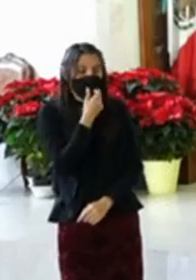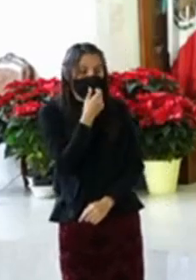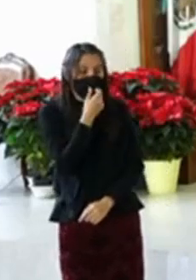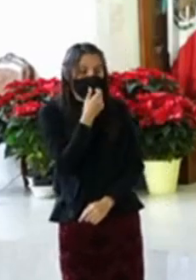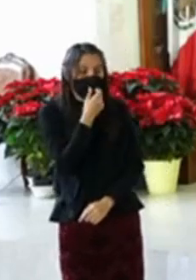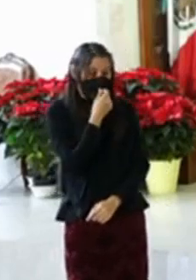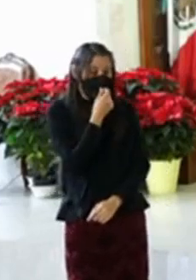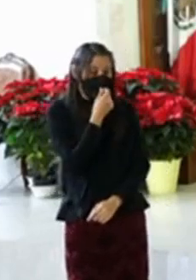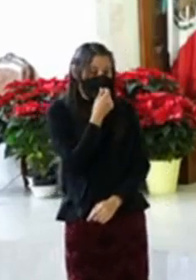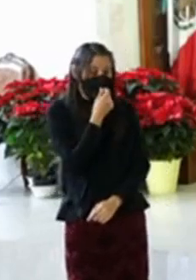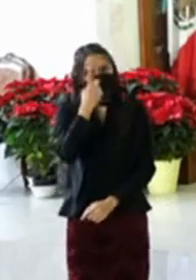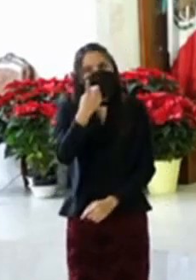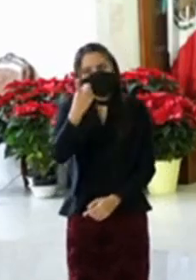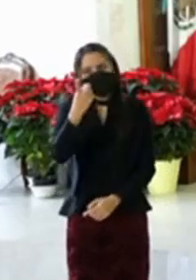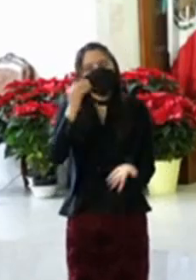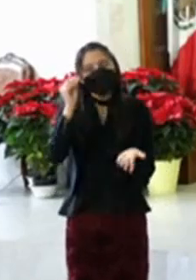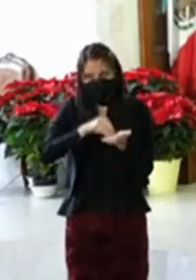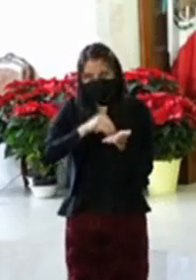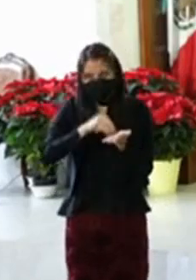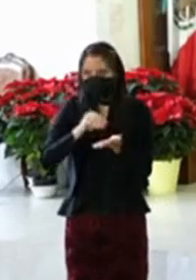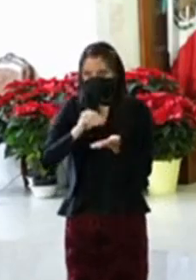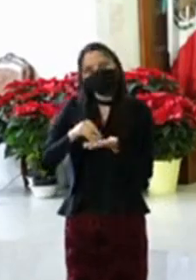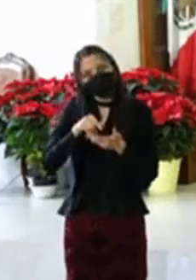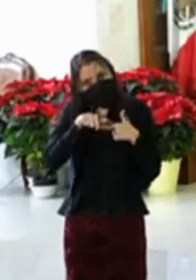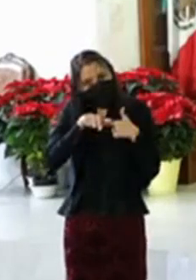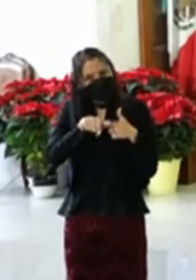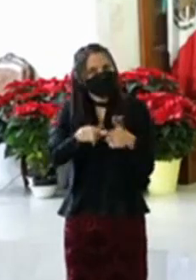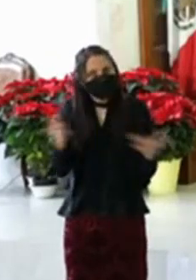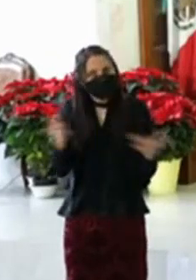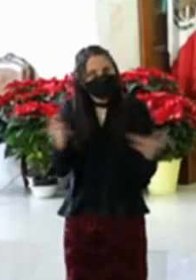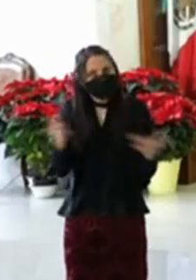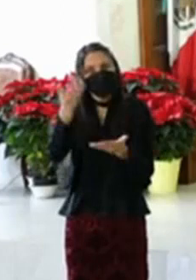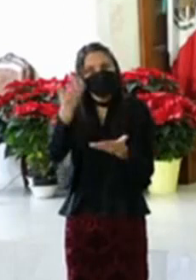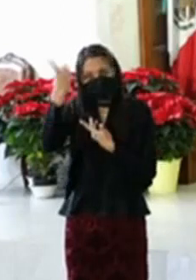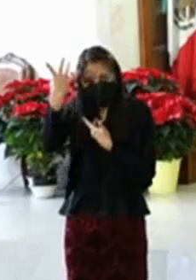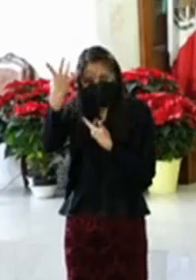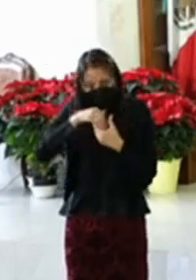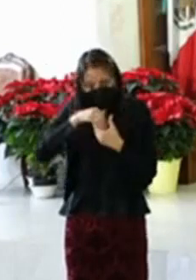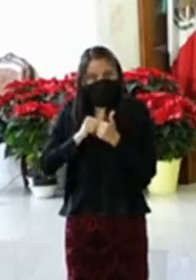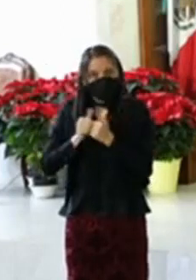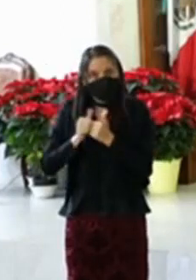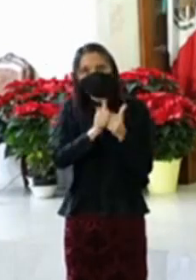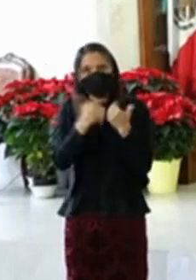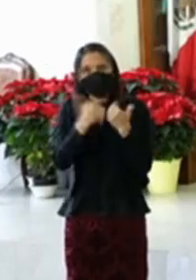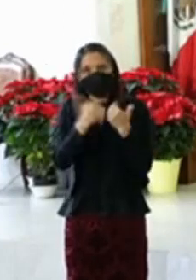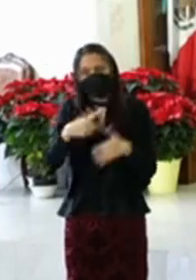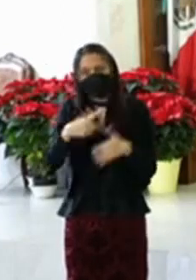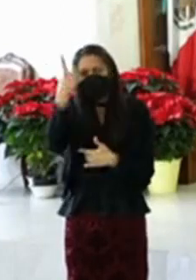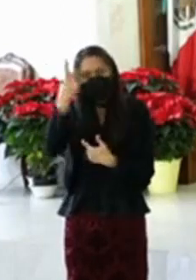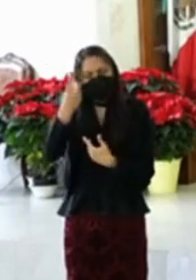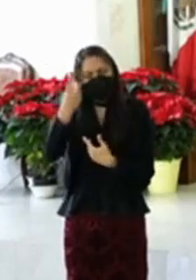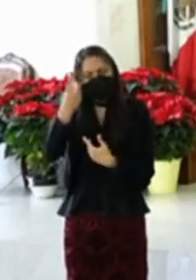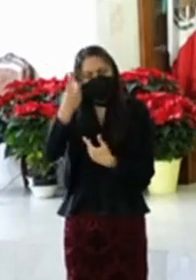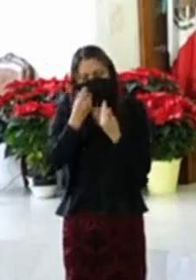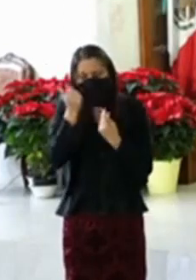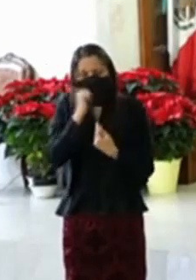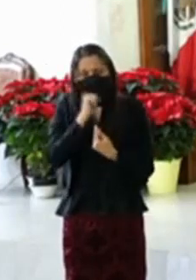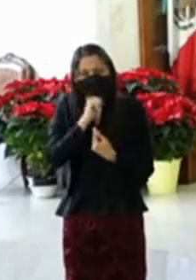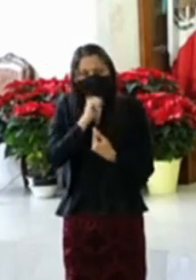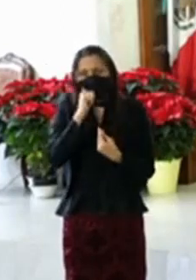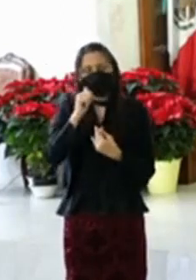Él sigue estando con nosotros. Él está haciendo grandes milagros y maravillas hoy día en medio de